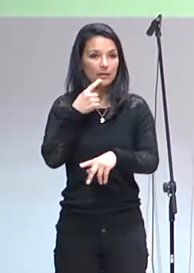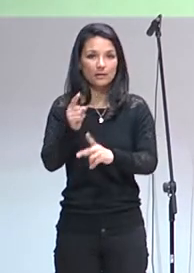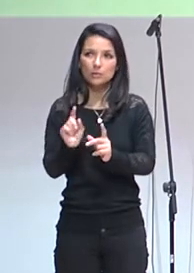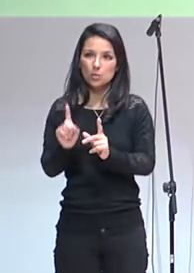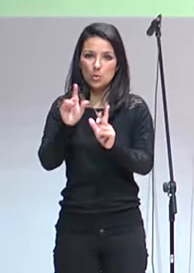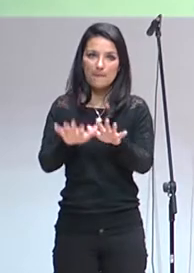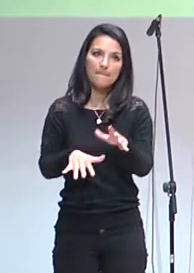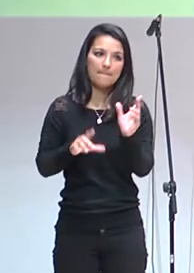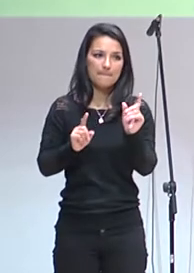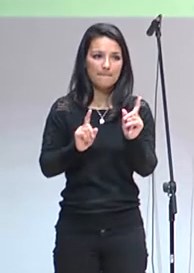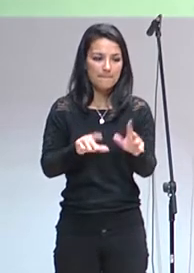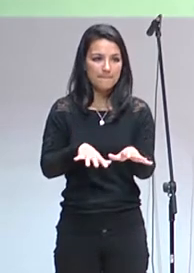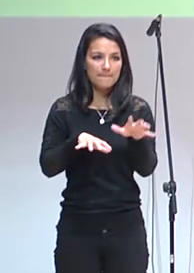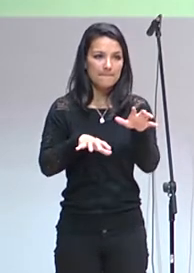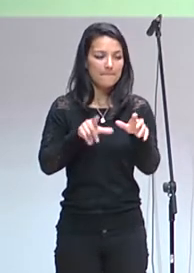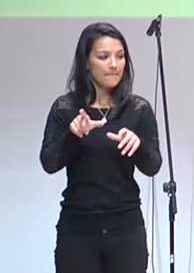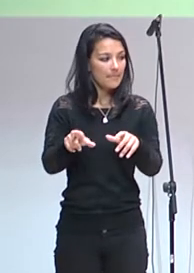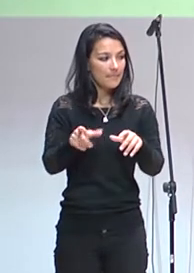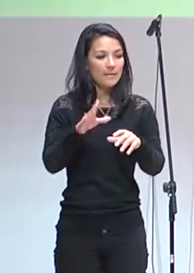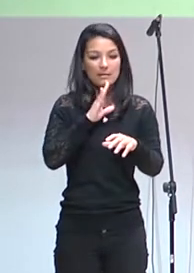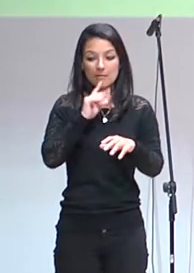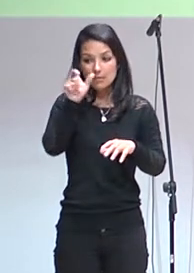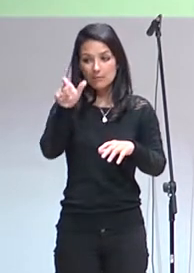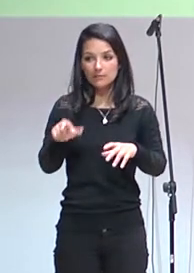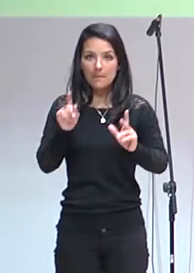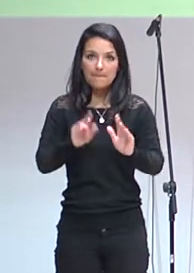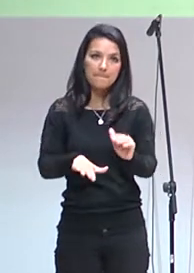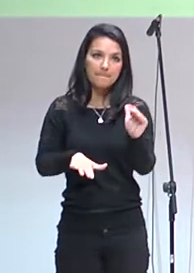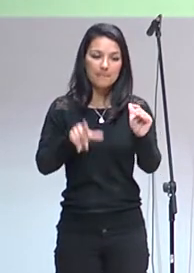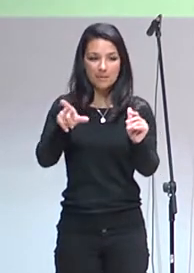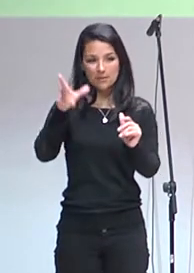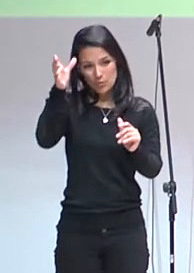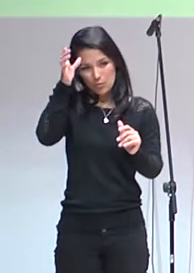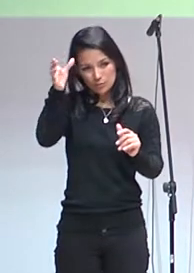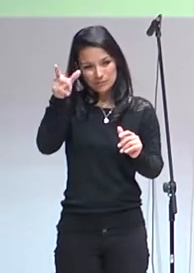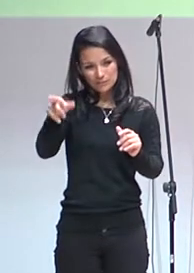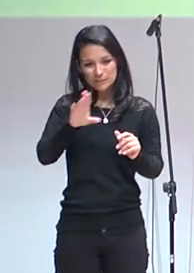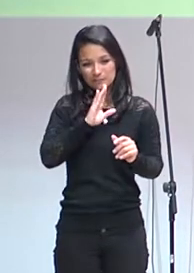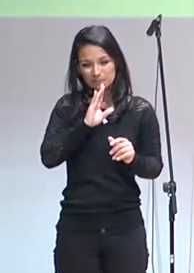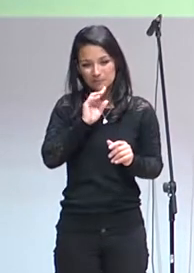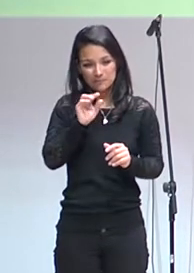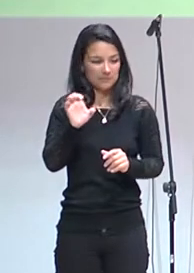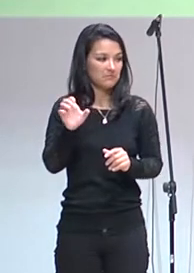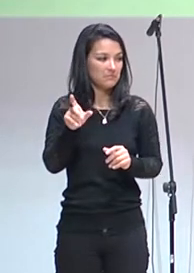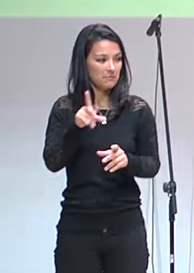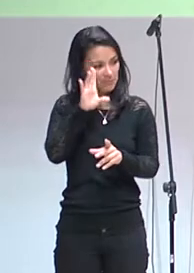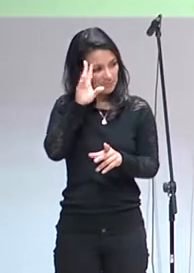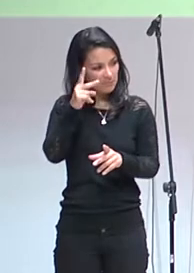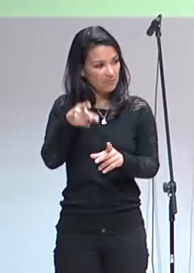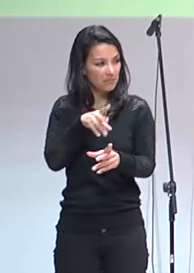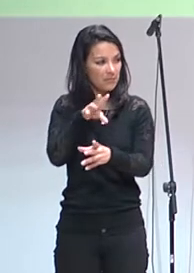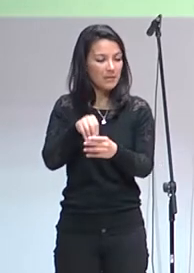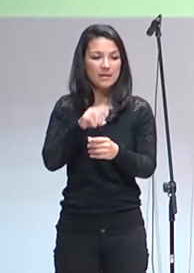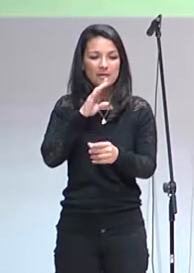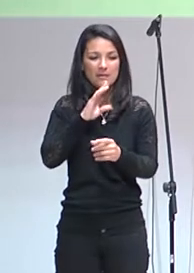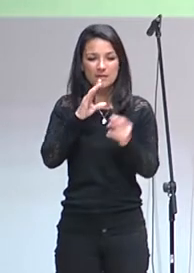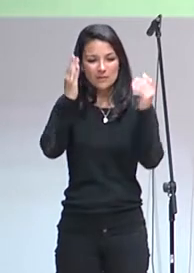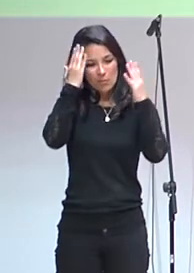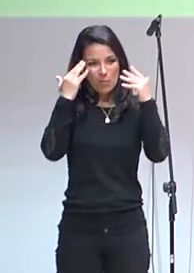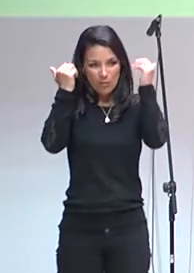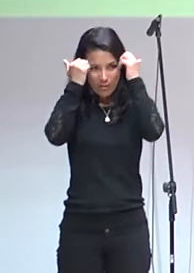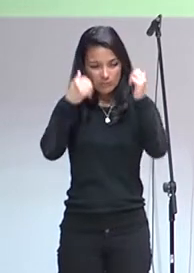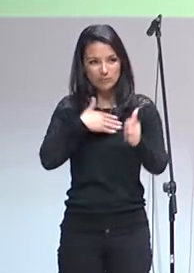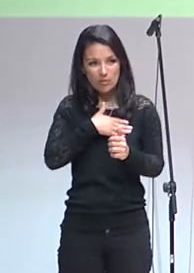concepto que toca replantear, el monumento por el concepto de vestigio, ¿sí? Claro que ahí está Simón Bolívar y